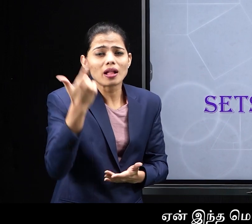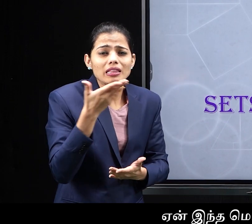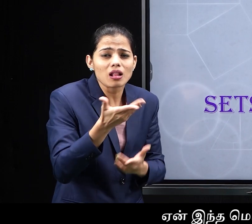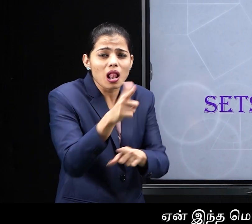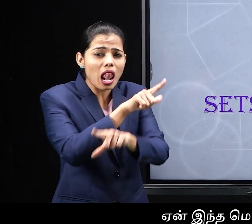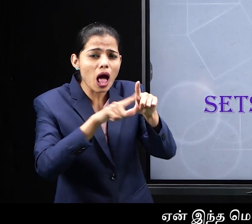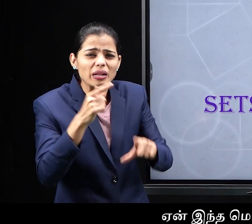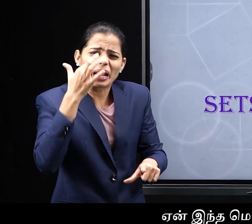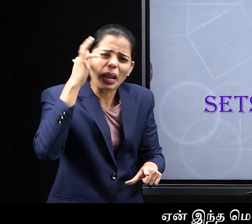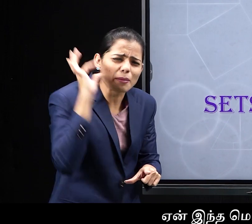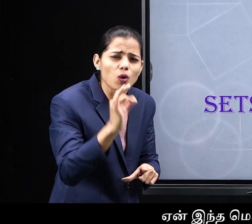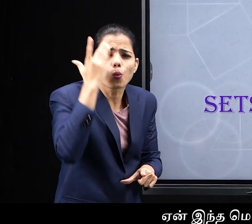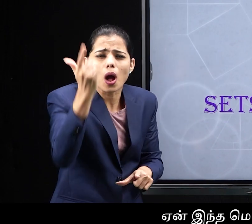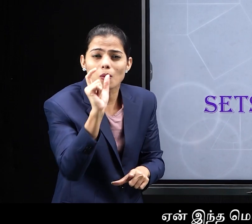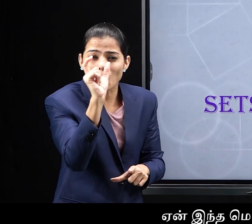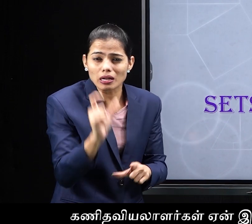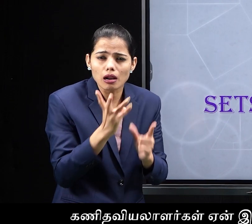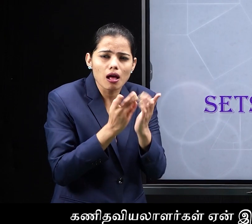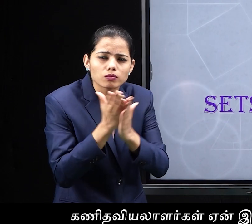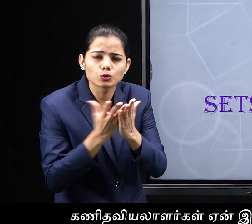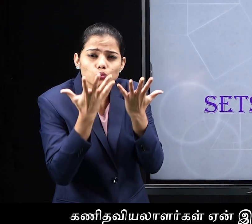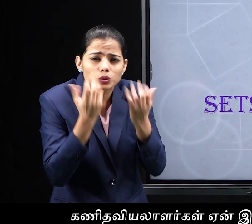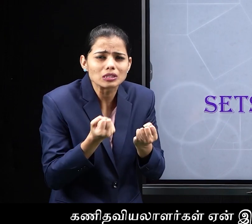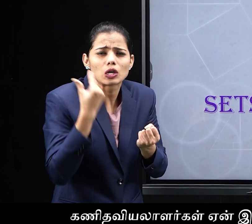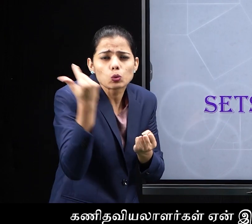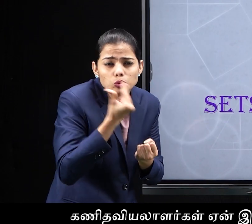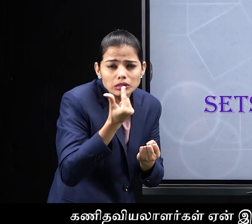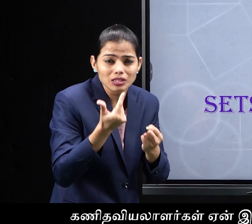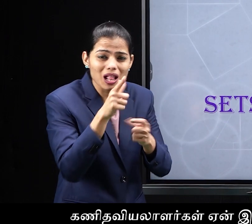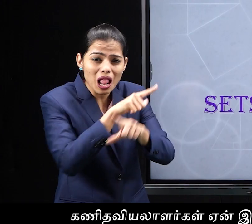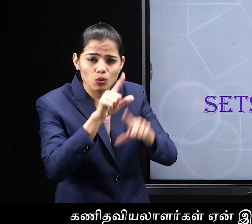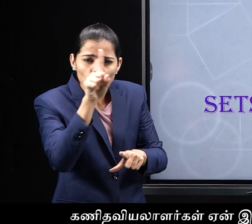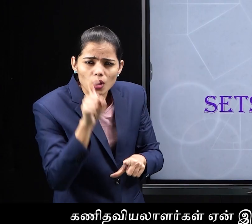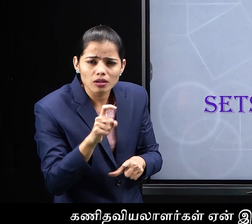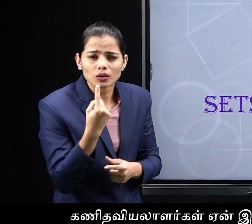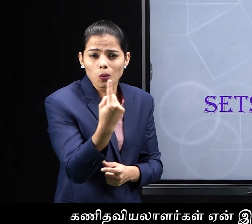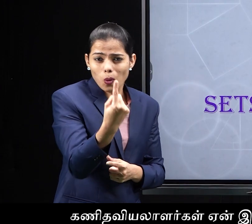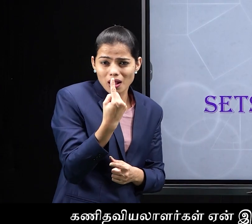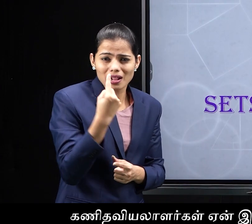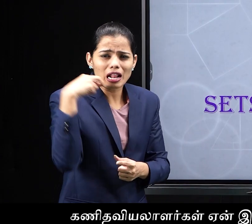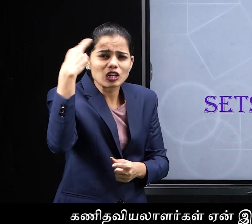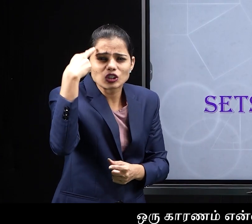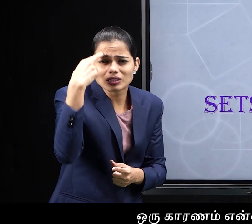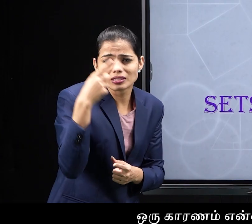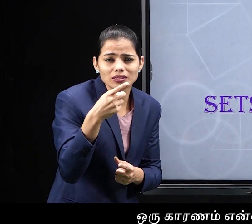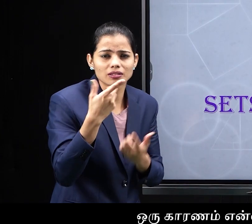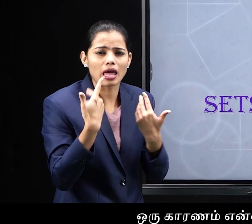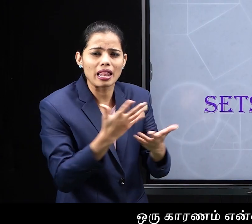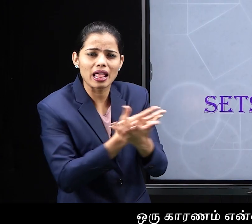ஏன் இந்த மொழி மிகவும் முக்கியமானது? கணிதவியலாளர்கள் ஏன் இந்த மொழியை பயன்படுத்த வேண்டும்? ஒரு காரணம்